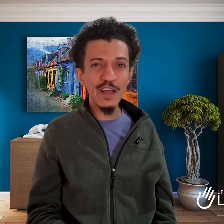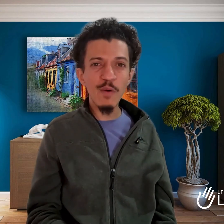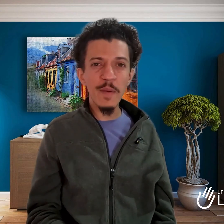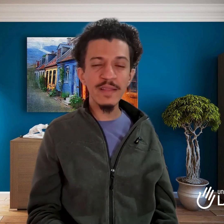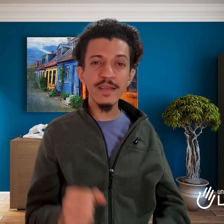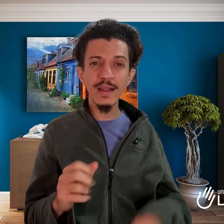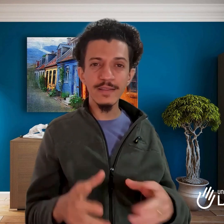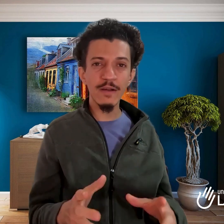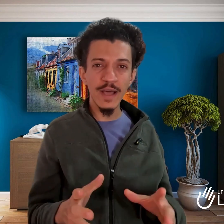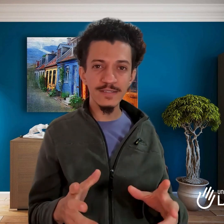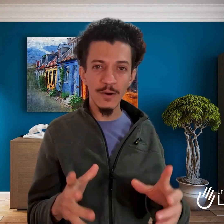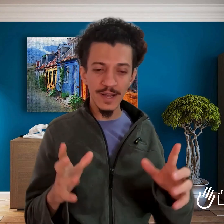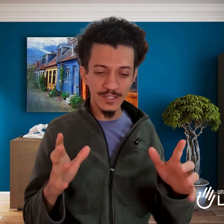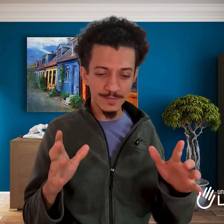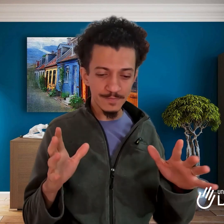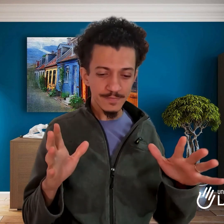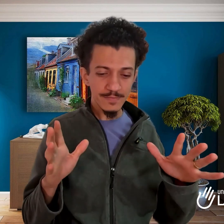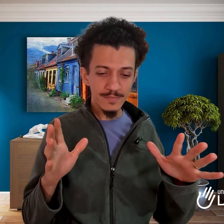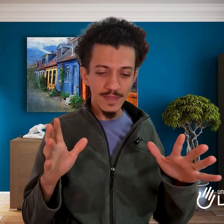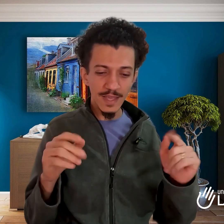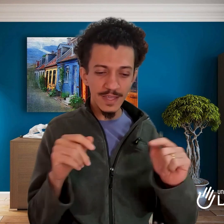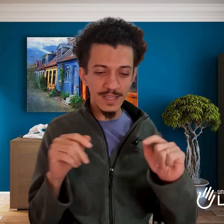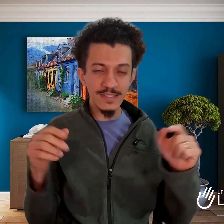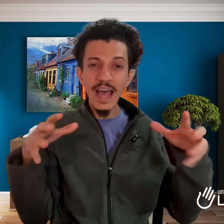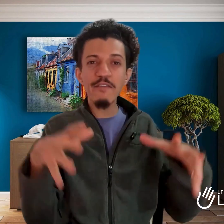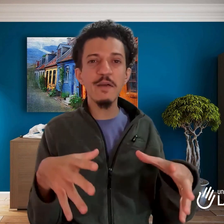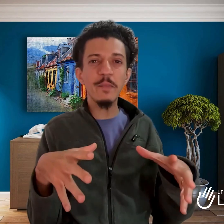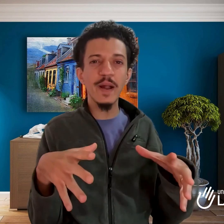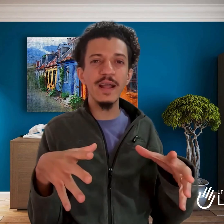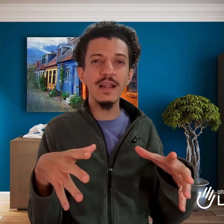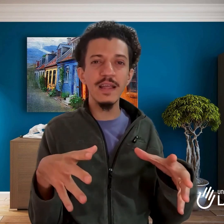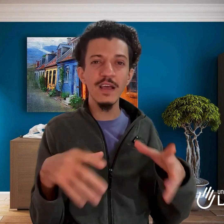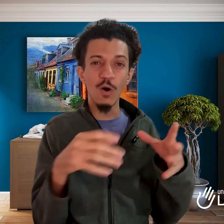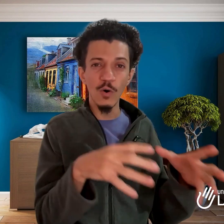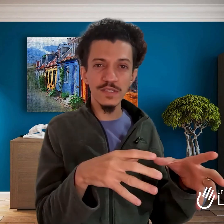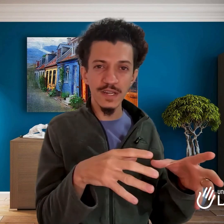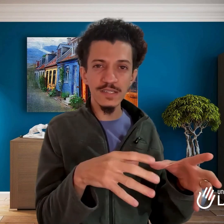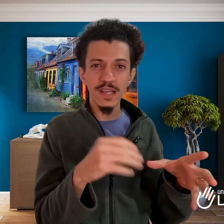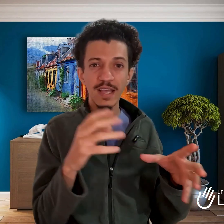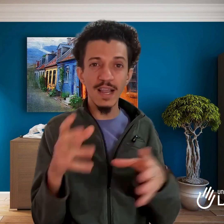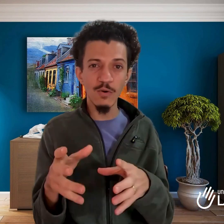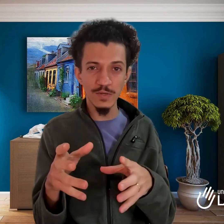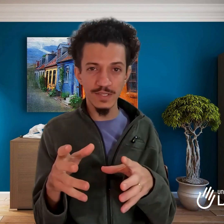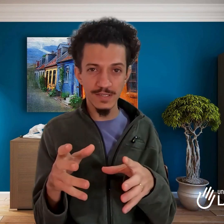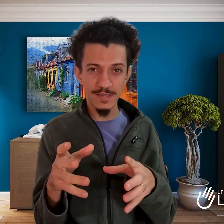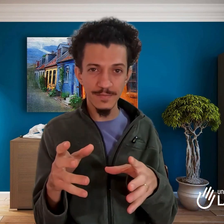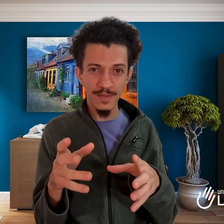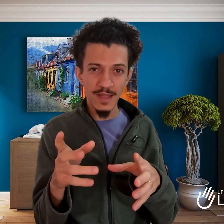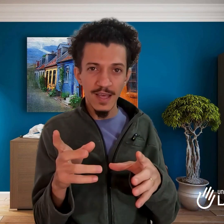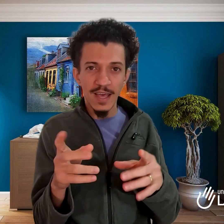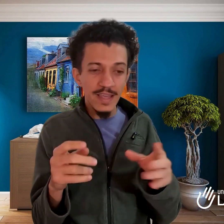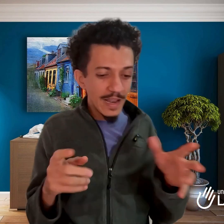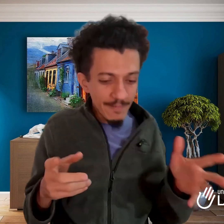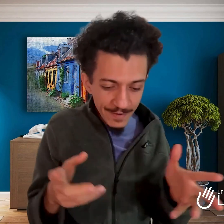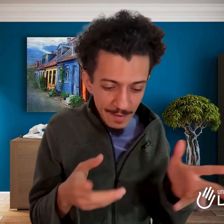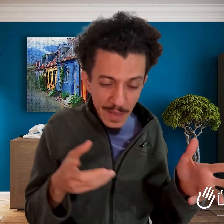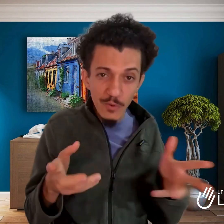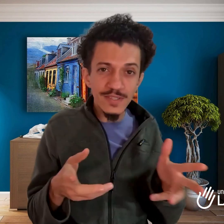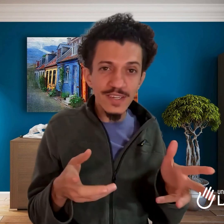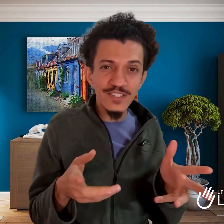momento em que ele está num restaurante e que servem para ele ali ostras e lagostas. E ele fica meio constrangido de